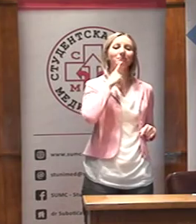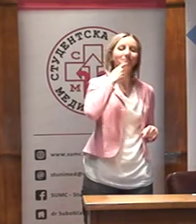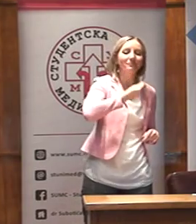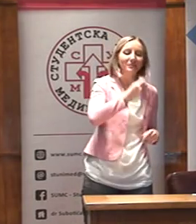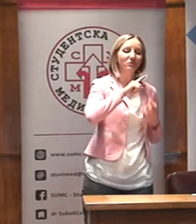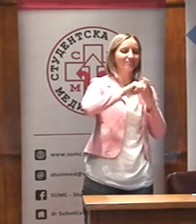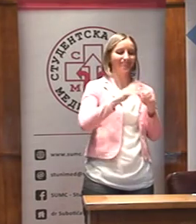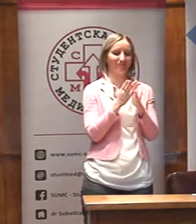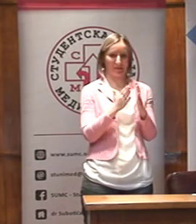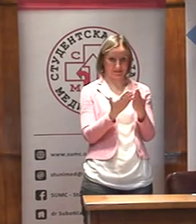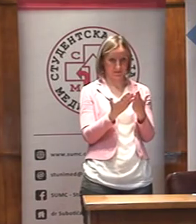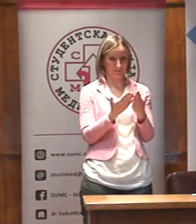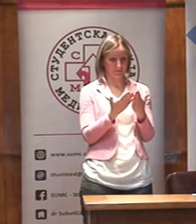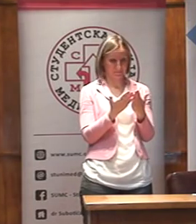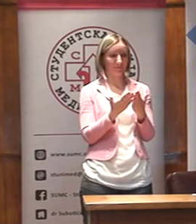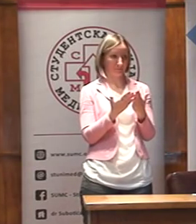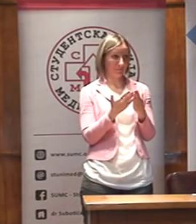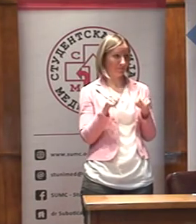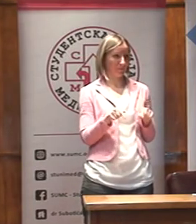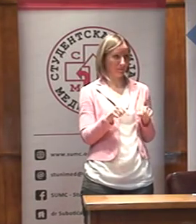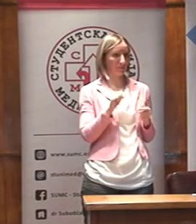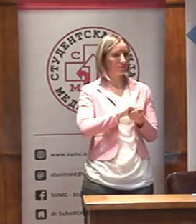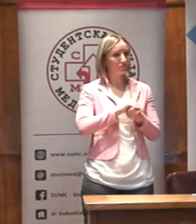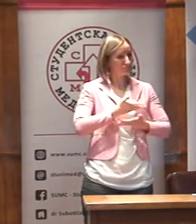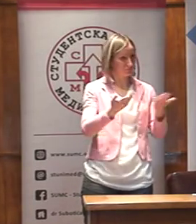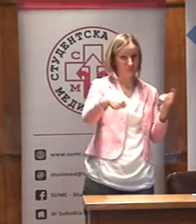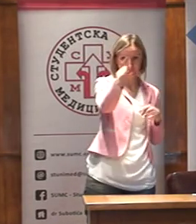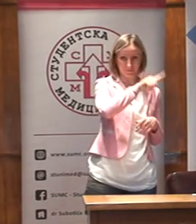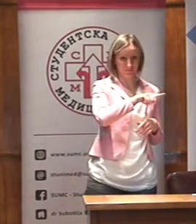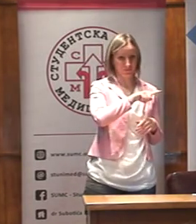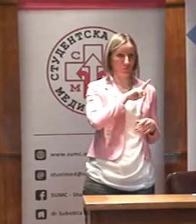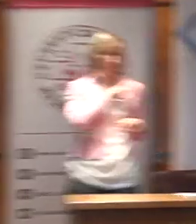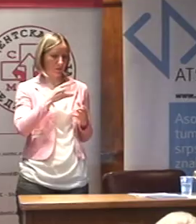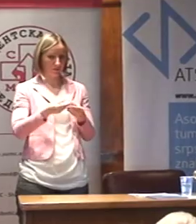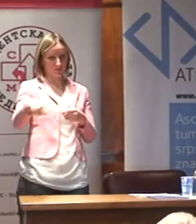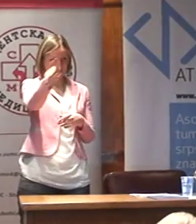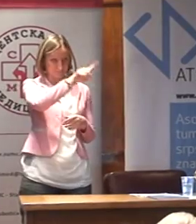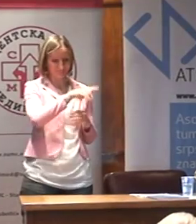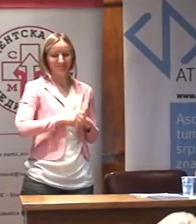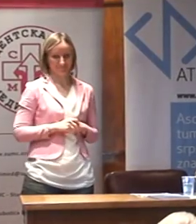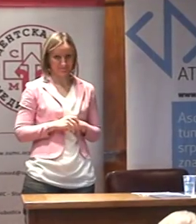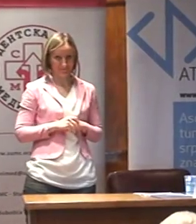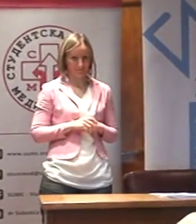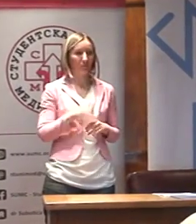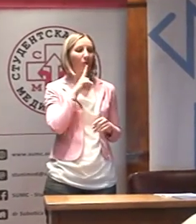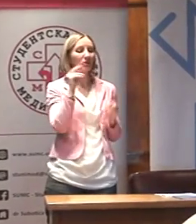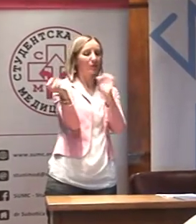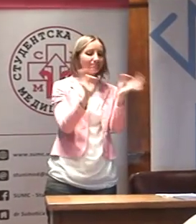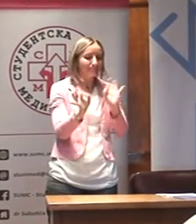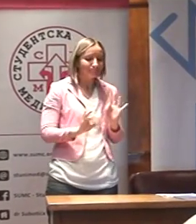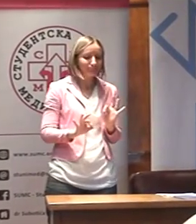ovom panelu mogu da govorim vezano za ovu knjigu, koja je izdata i koju svi imate u